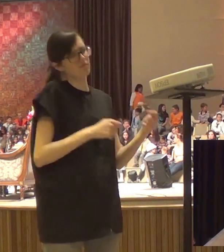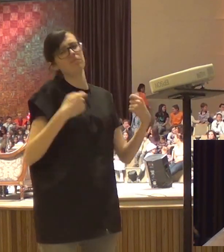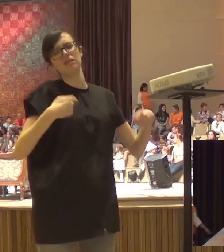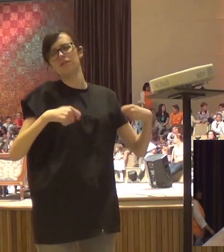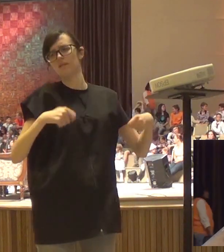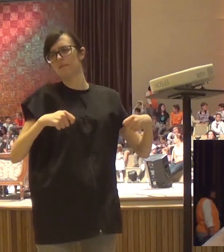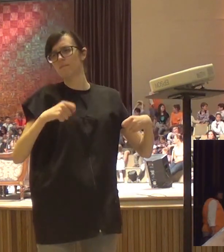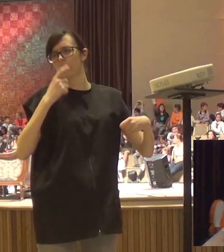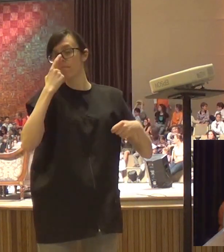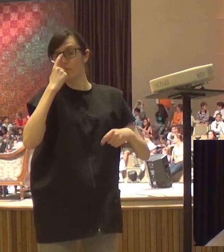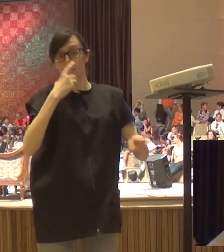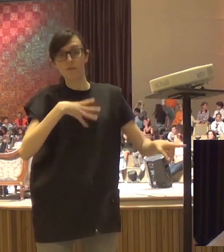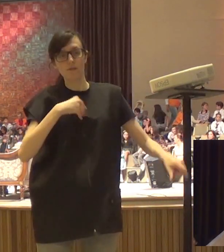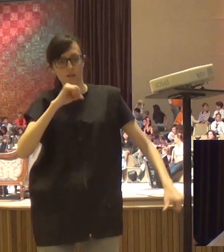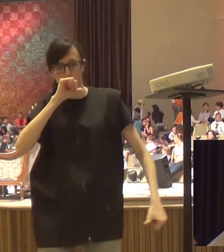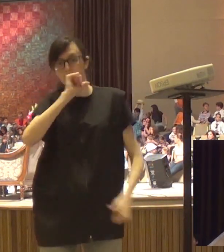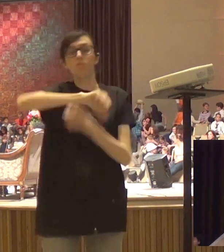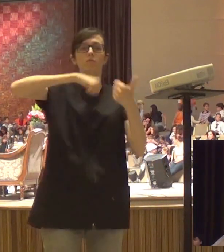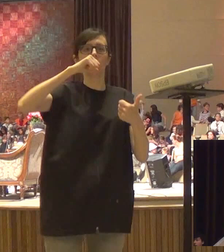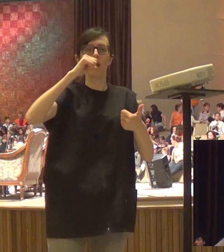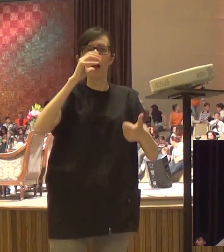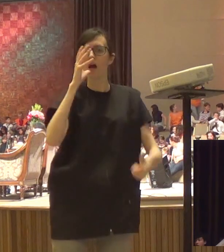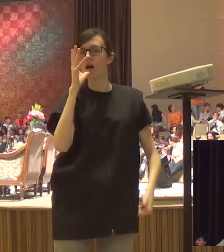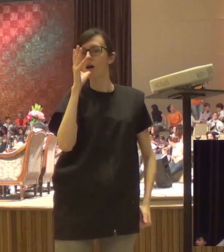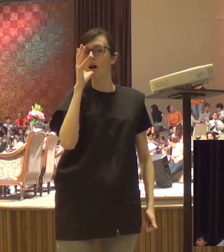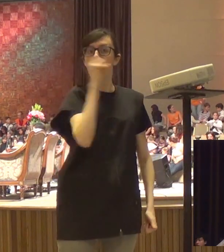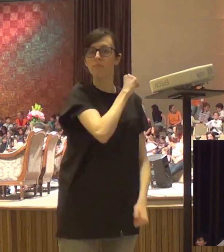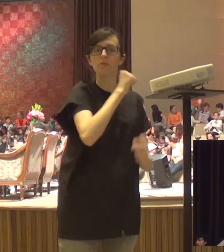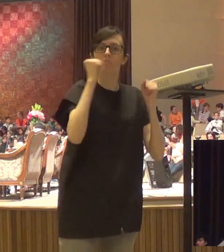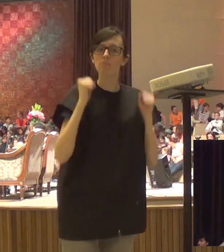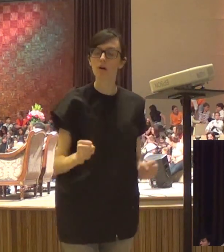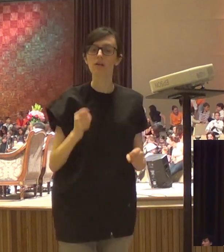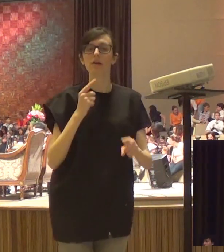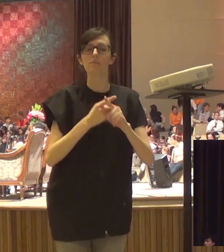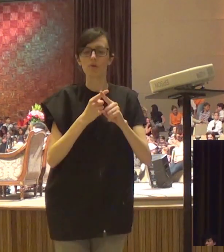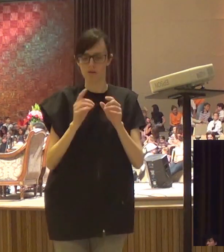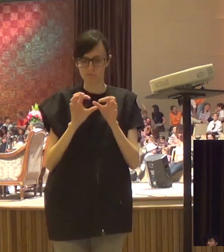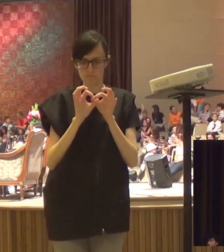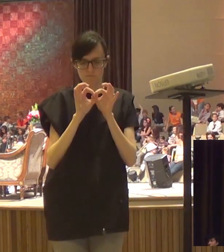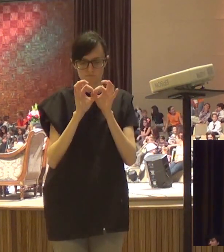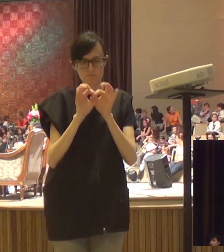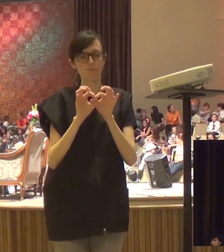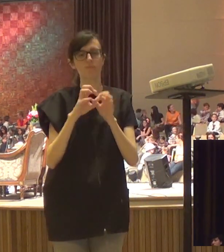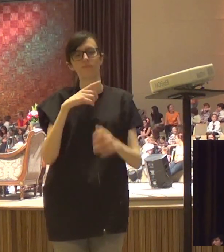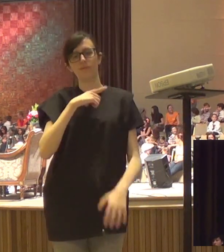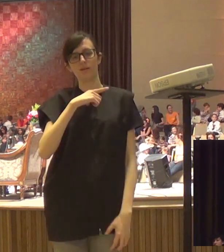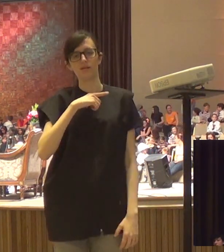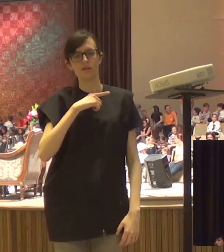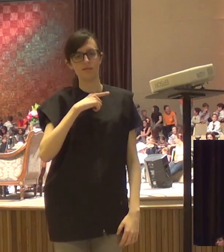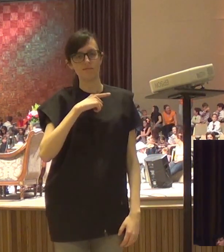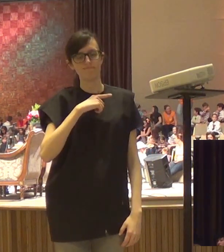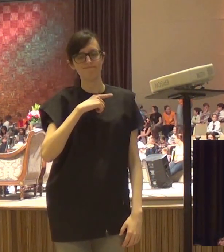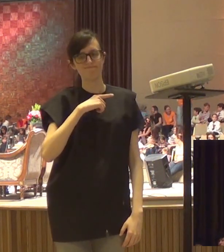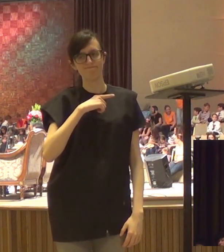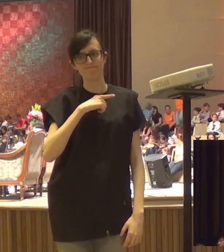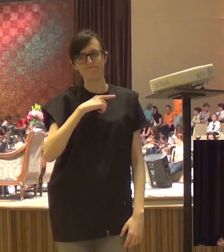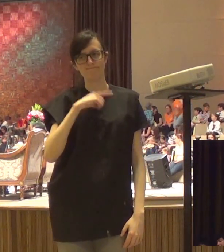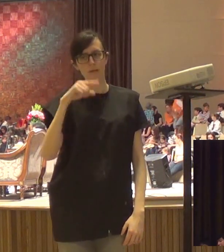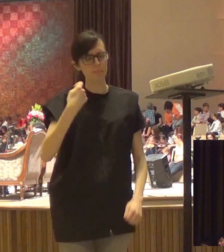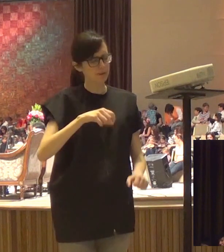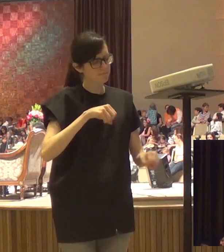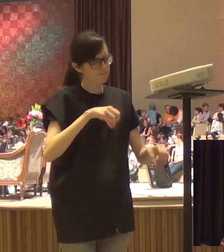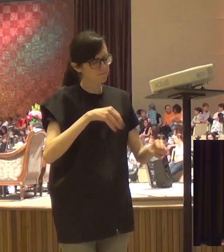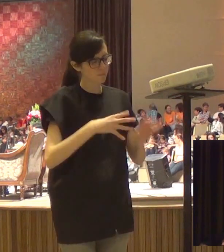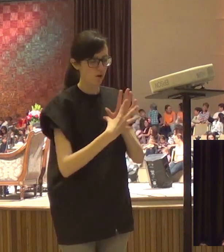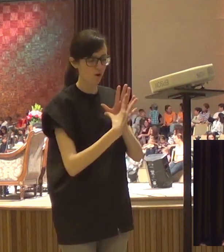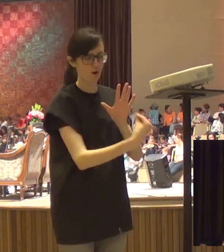a atitude desse seu filho pode mudar da água para o vinho. Por causa dessa aproximação sua como pai, como referência na